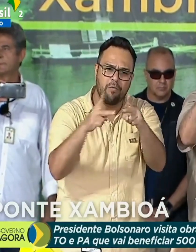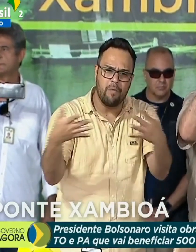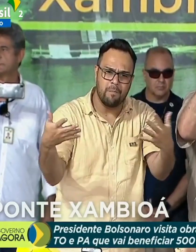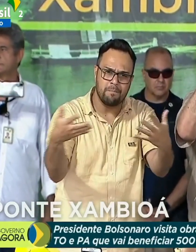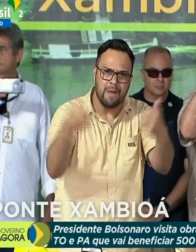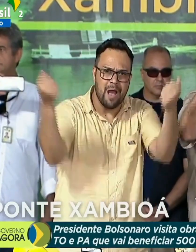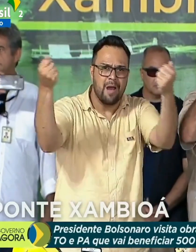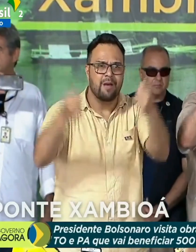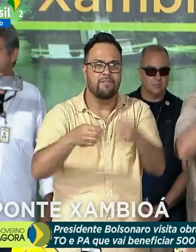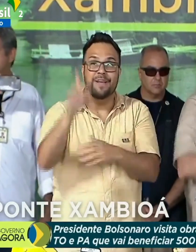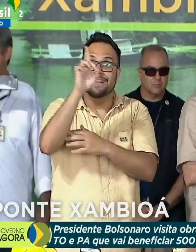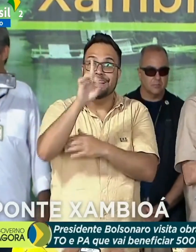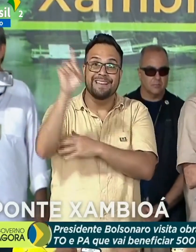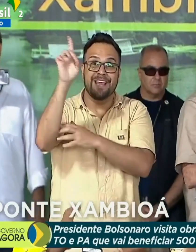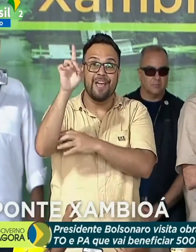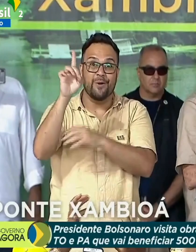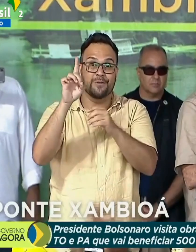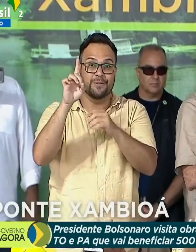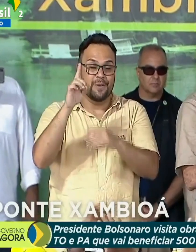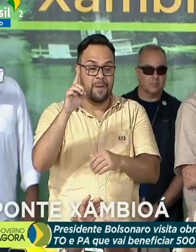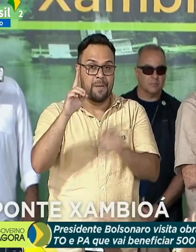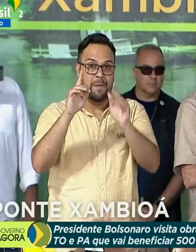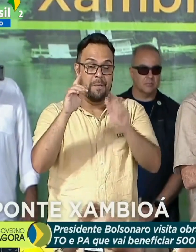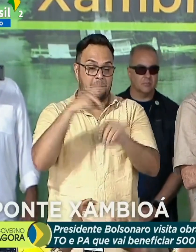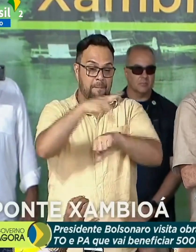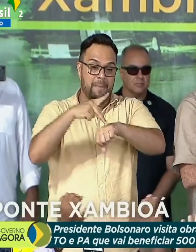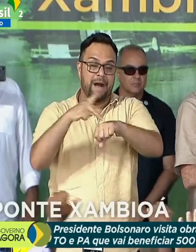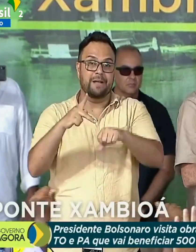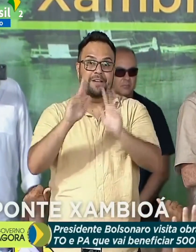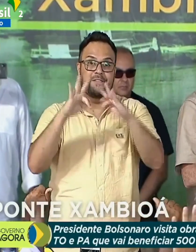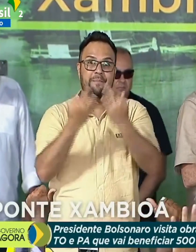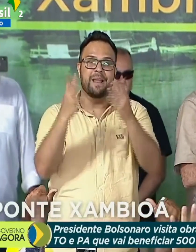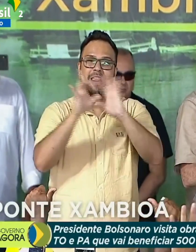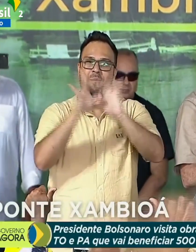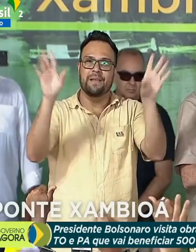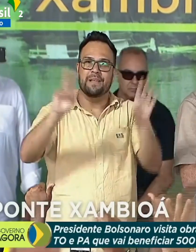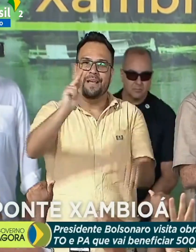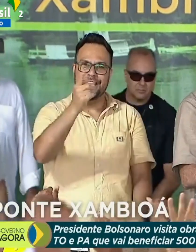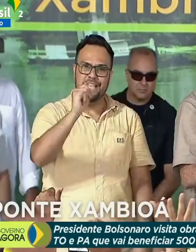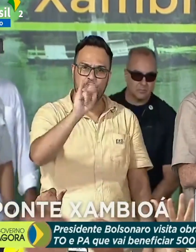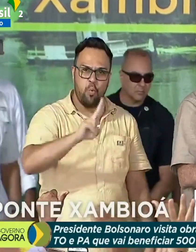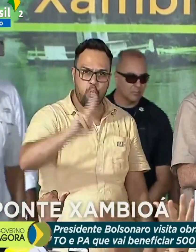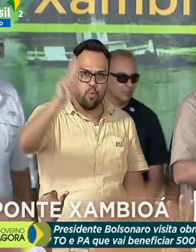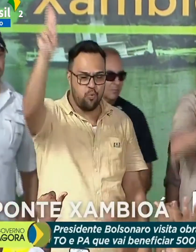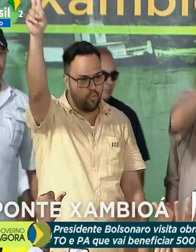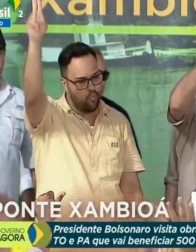maravilhoso. Deus, pátria, família, liberdade.